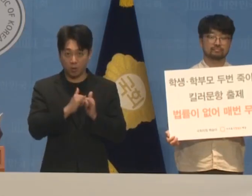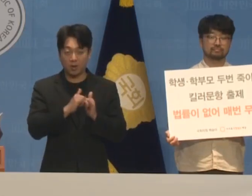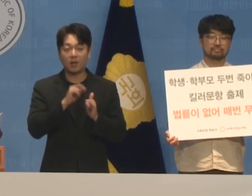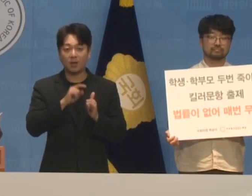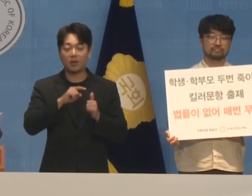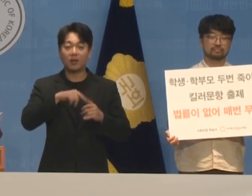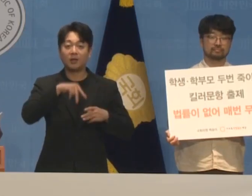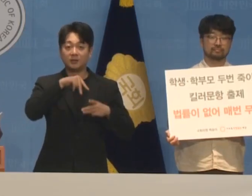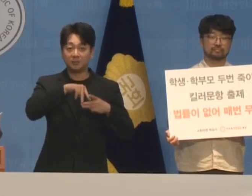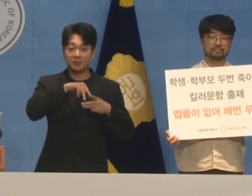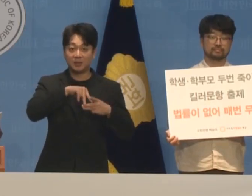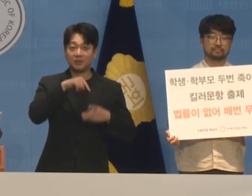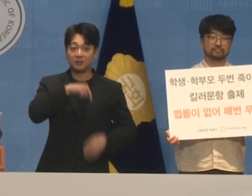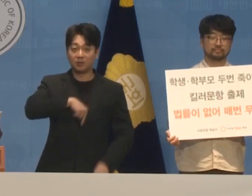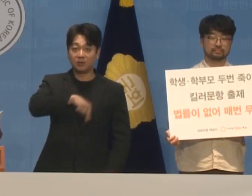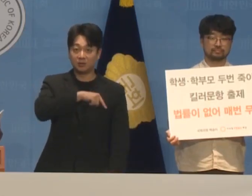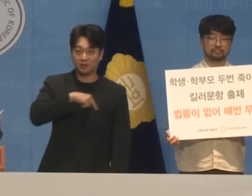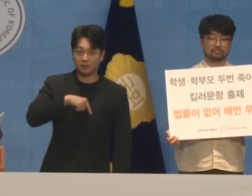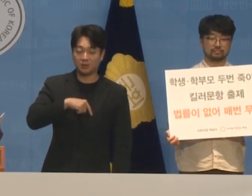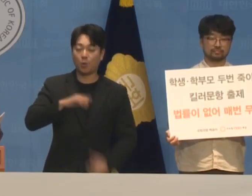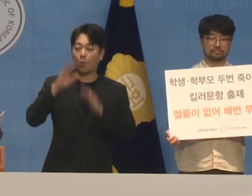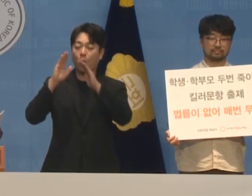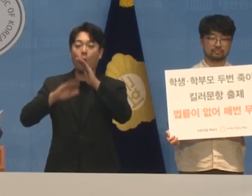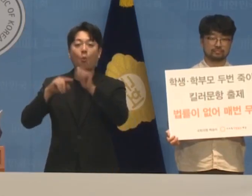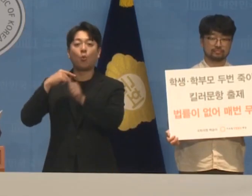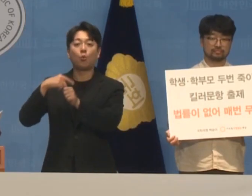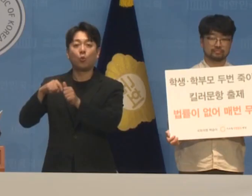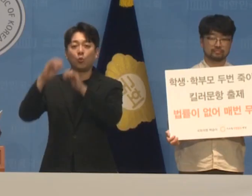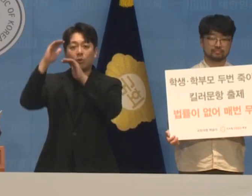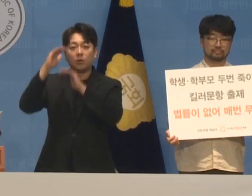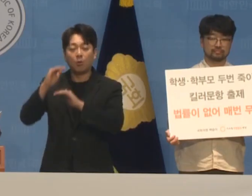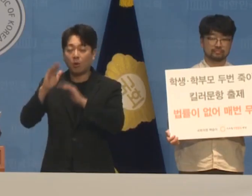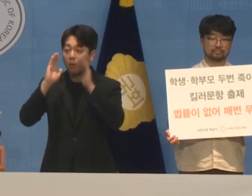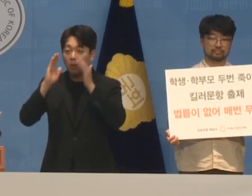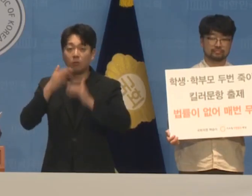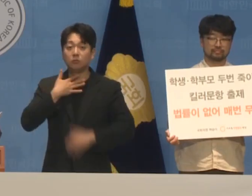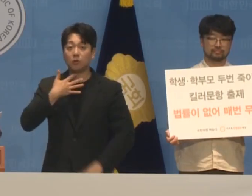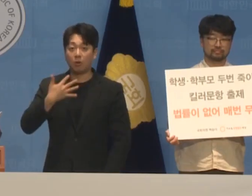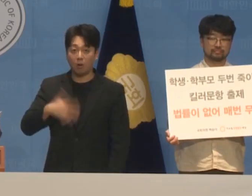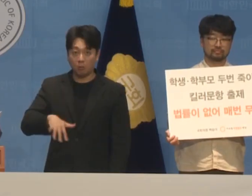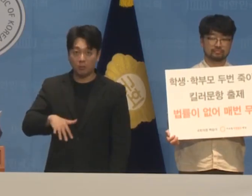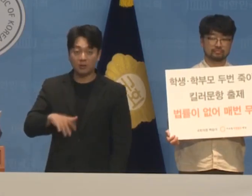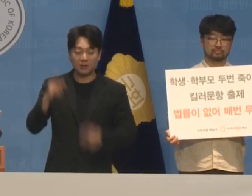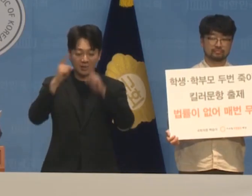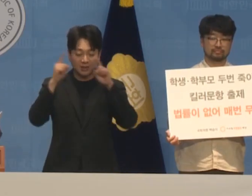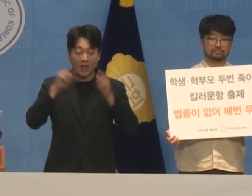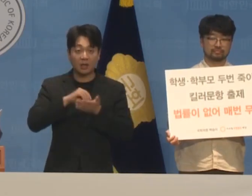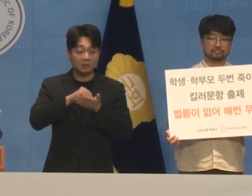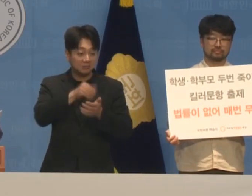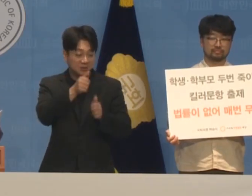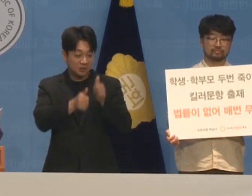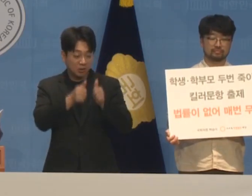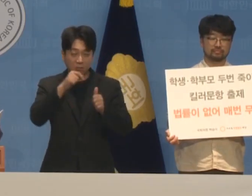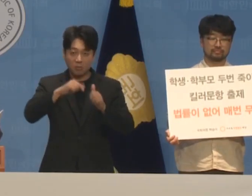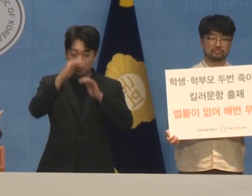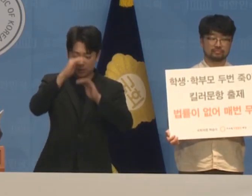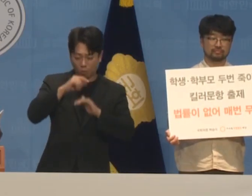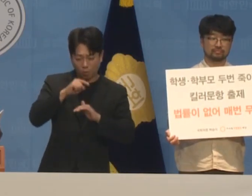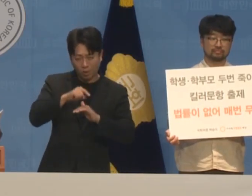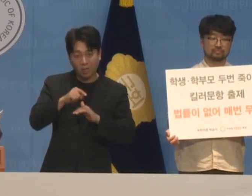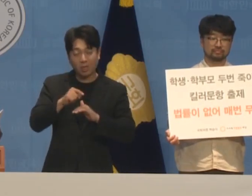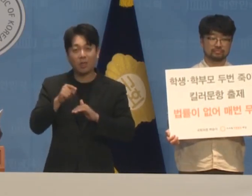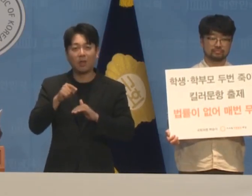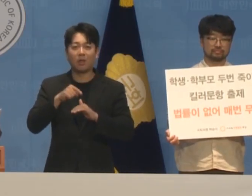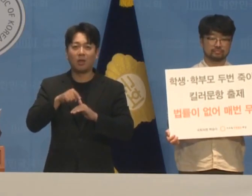모의평가 수학 영역에서 공교육 과정에서 다루지 않는 내용을 포함하는 등 고교 교육 과정을 벗어나는